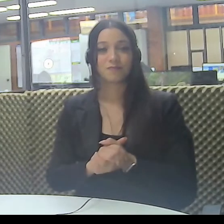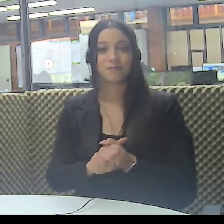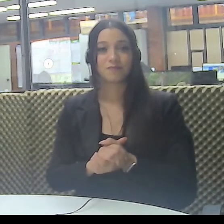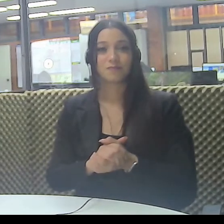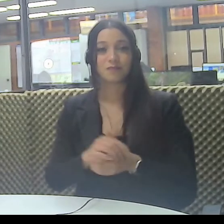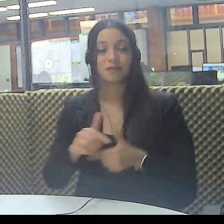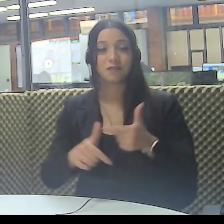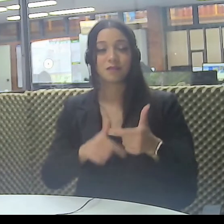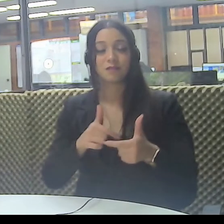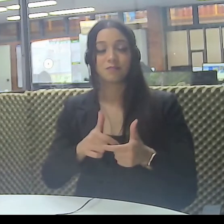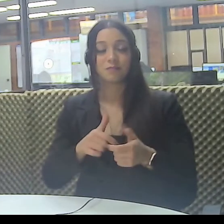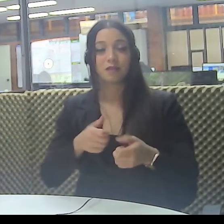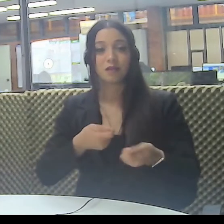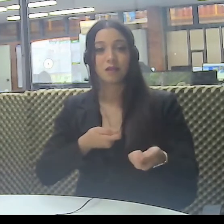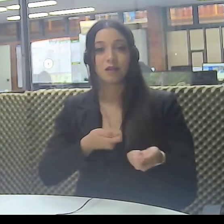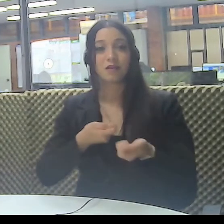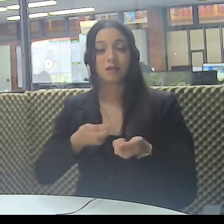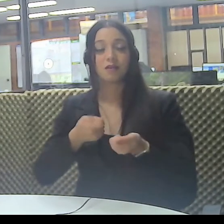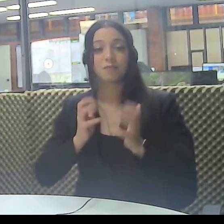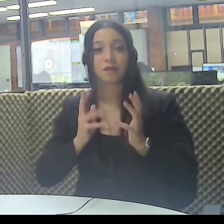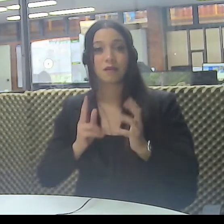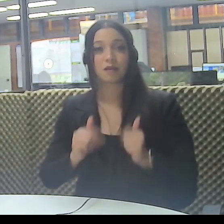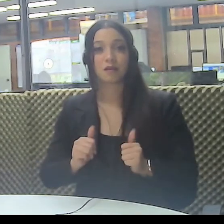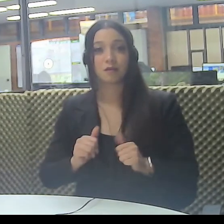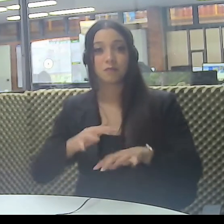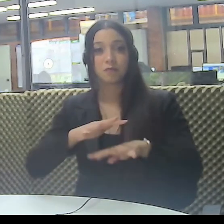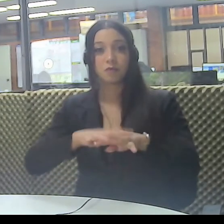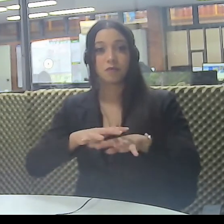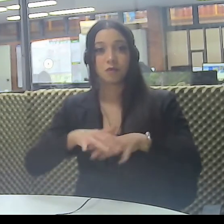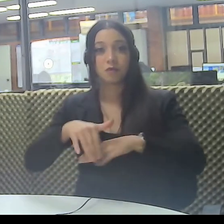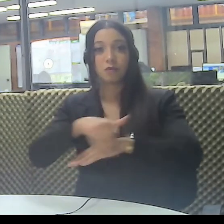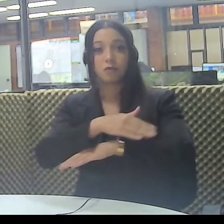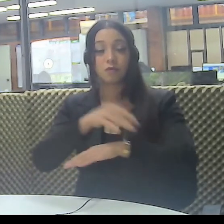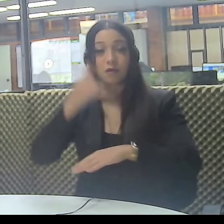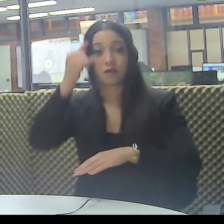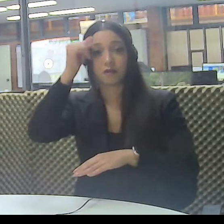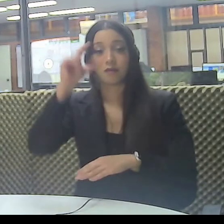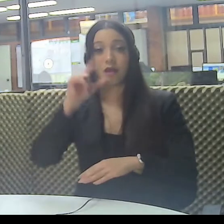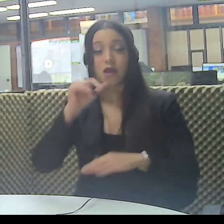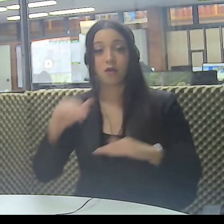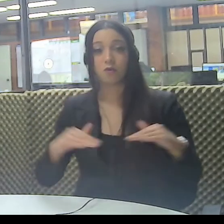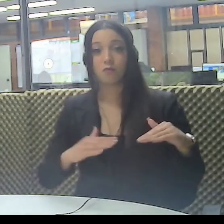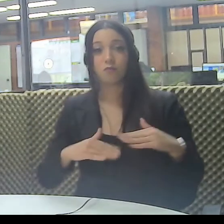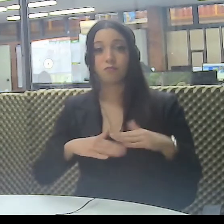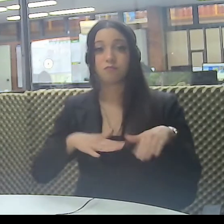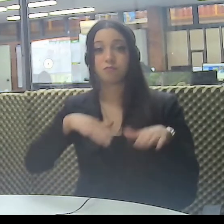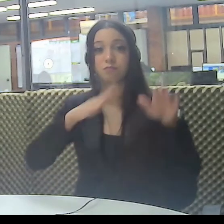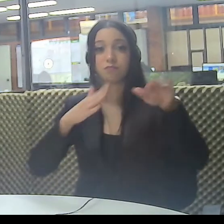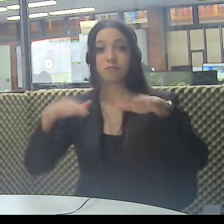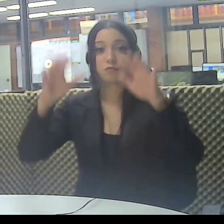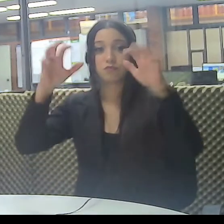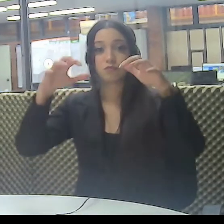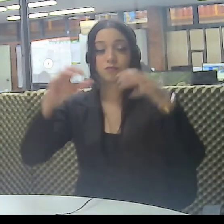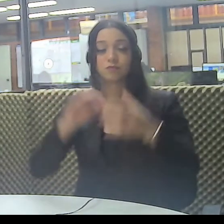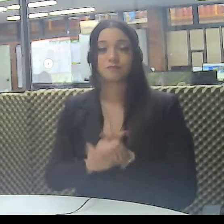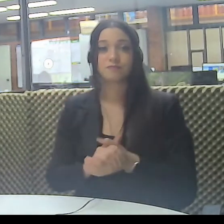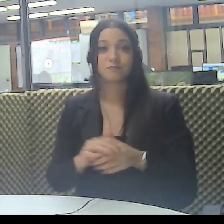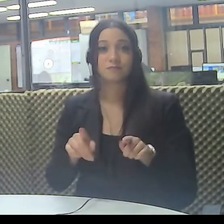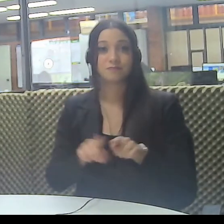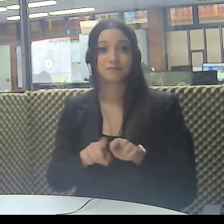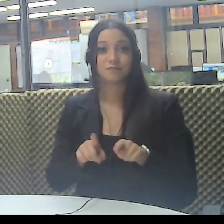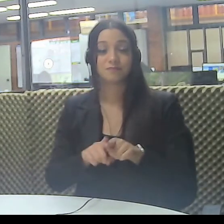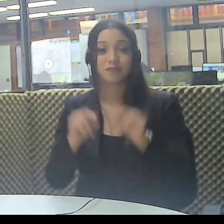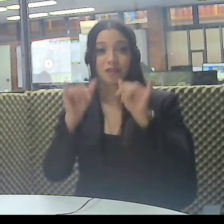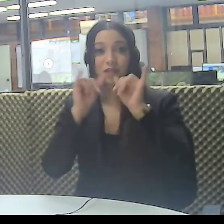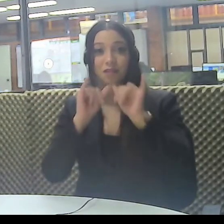Serviços de limpeza de bueiro são intensificados para evitar alagamentos no período chuvoso. E ainda,